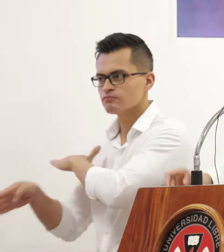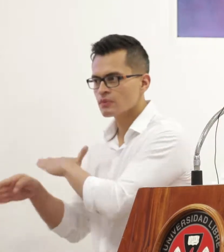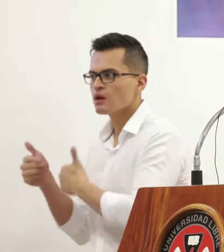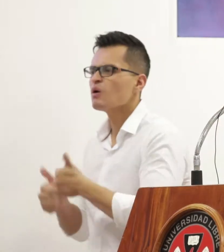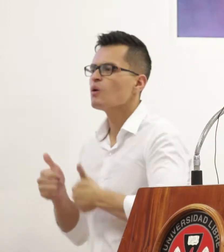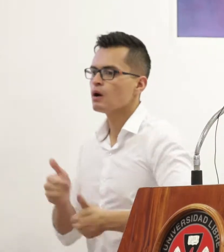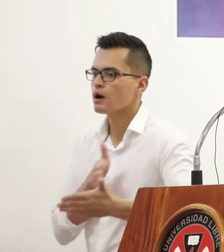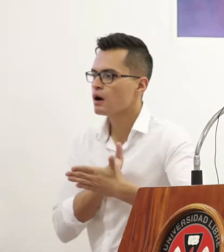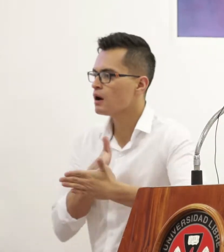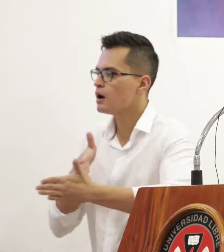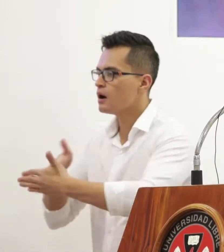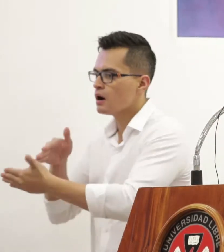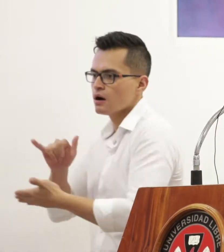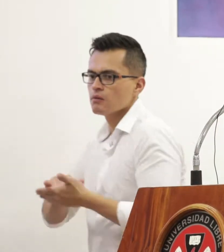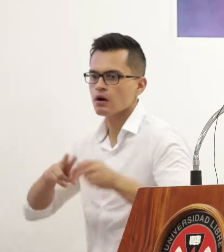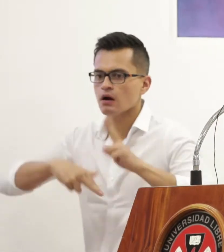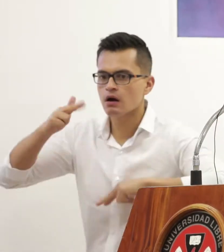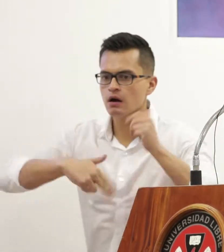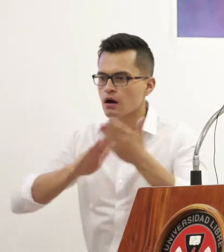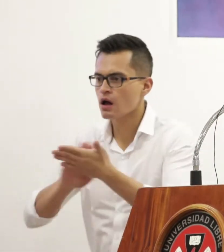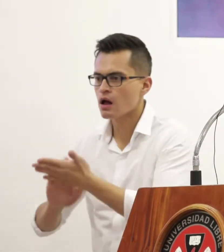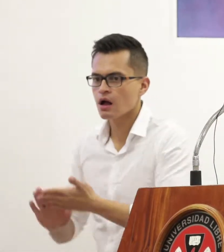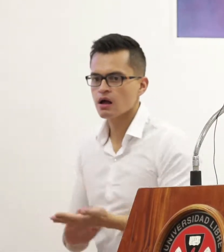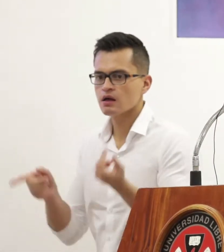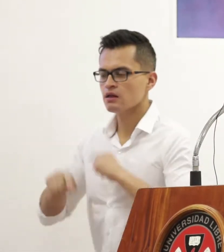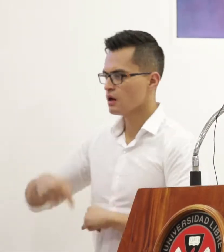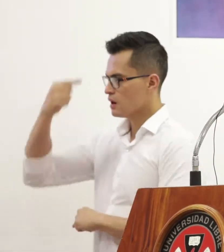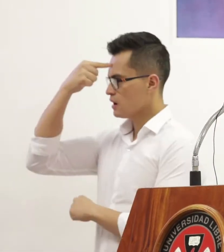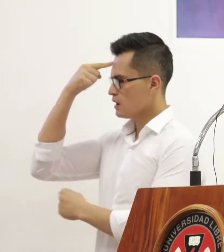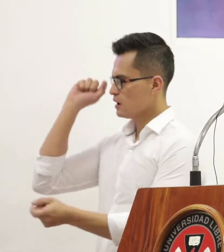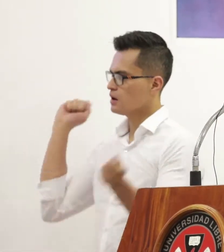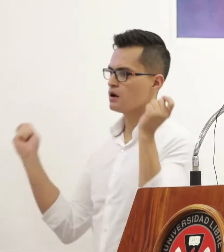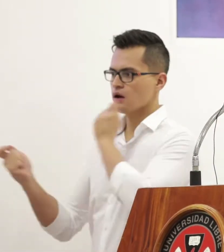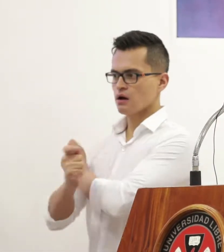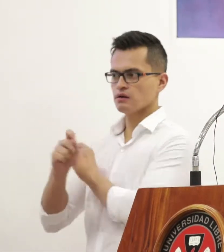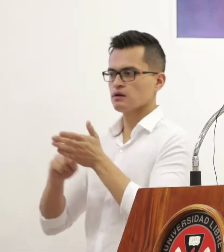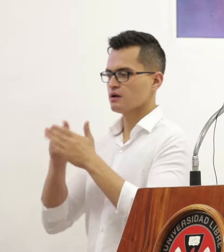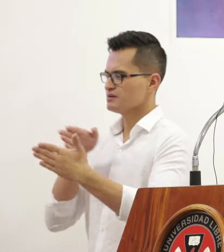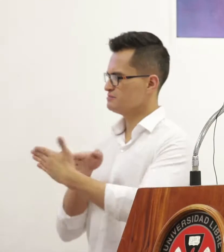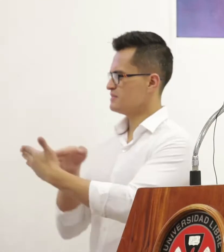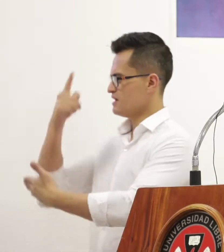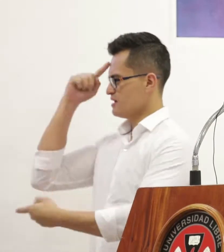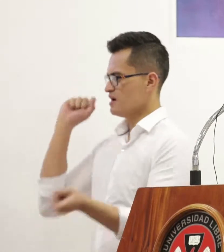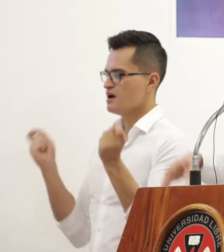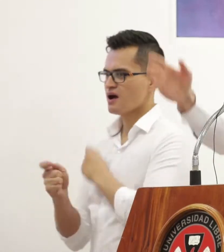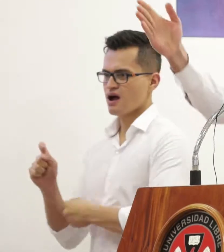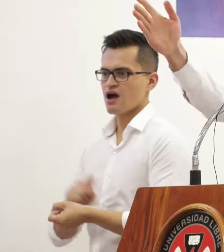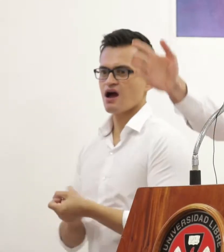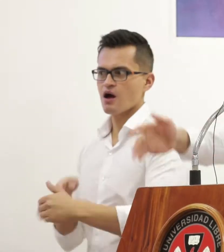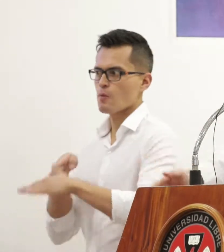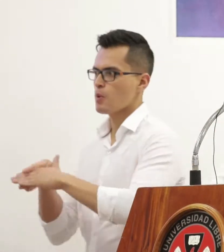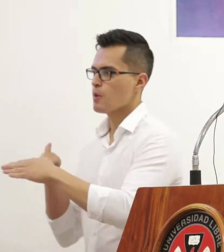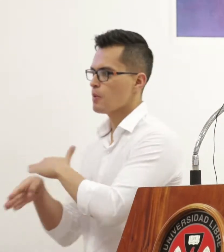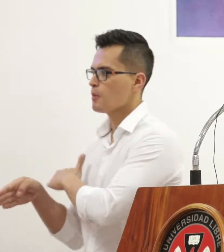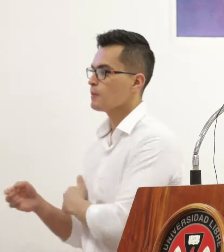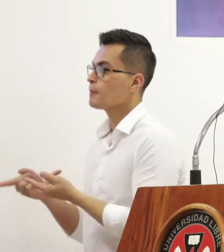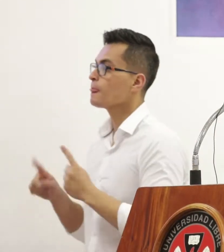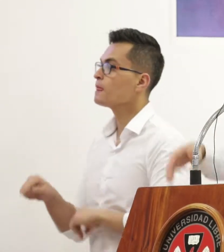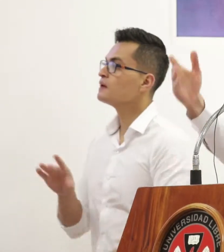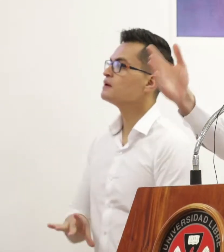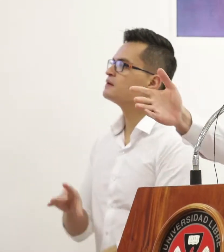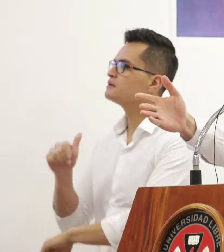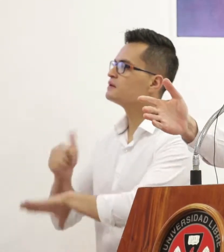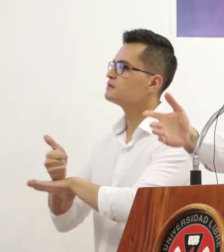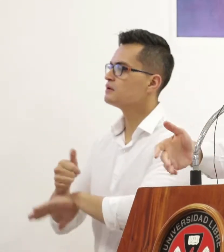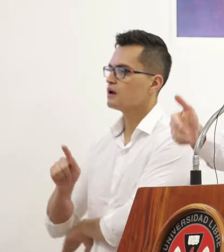mentales, que son las más complicadas que han tenido las personas con discapacidad en este país. He visto a la directora de Funsicar acá,